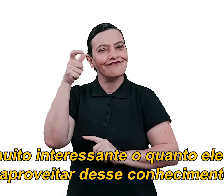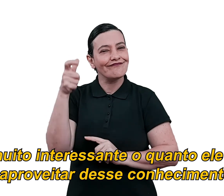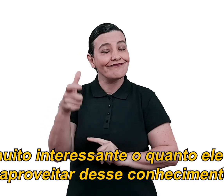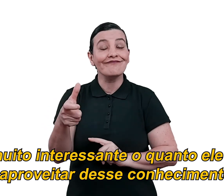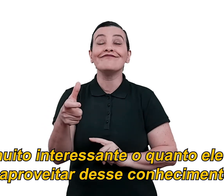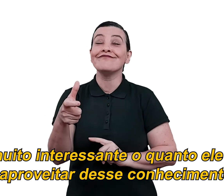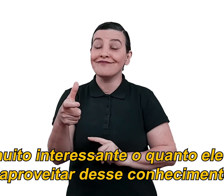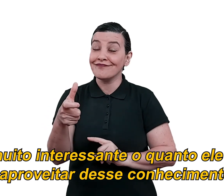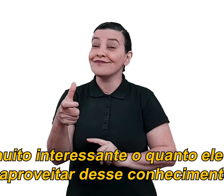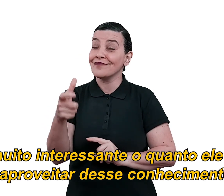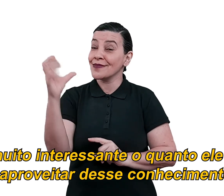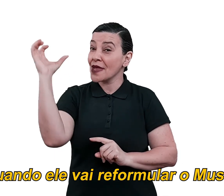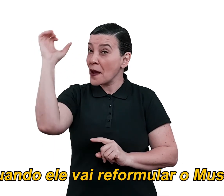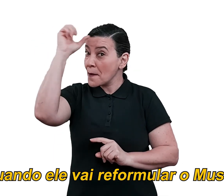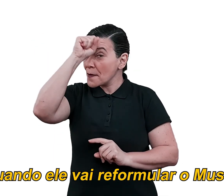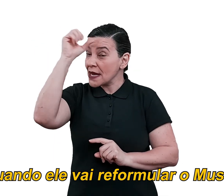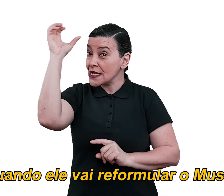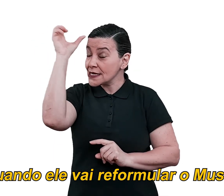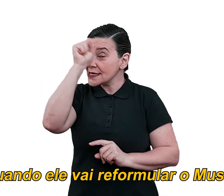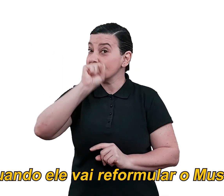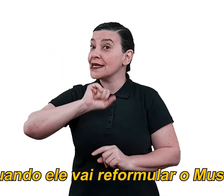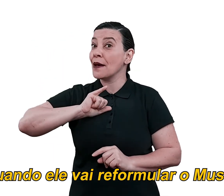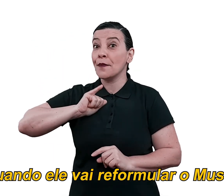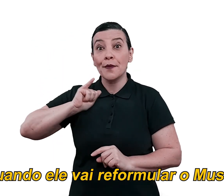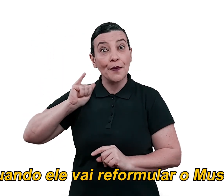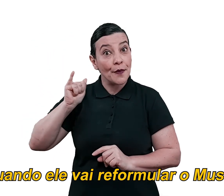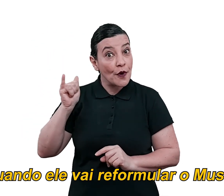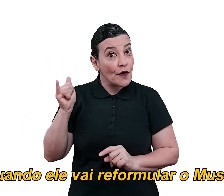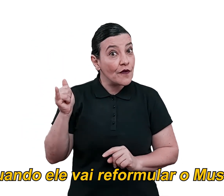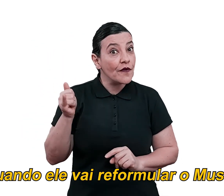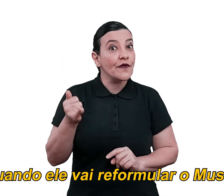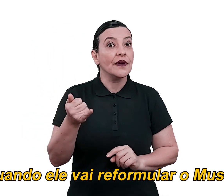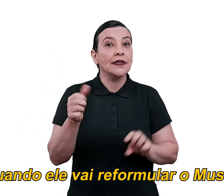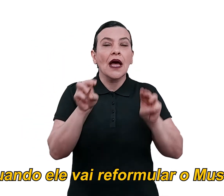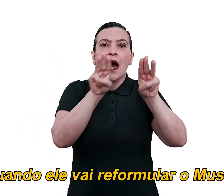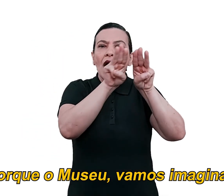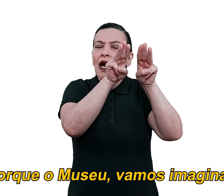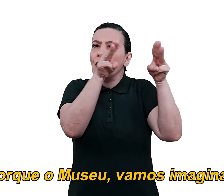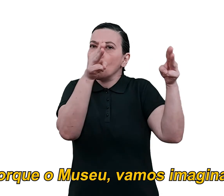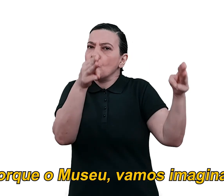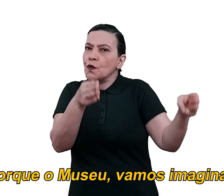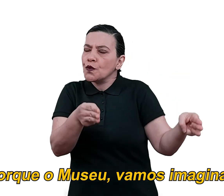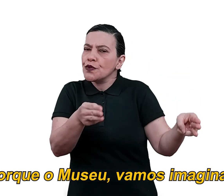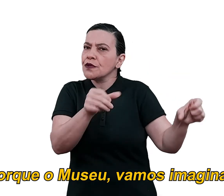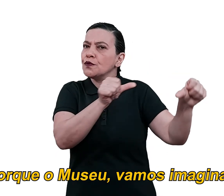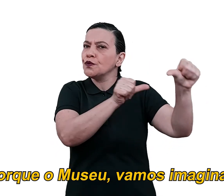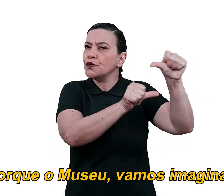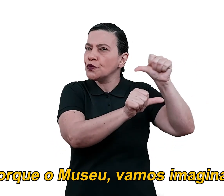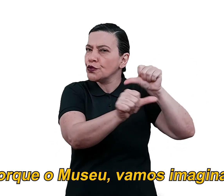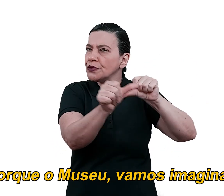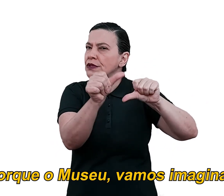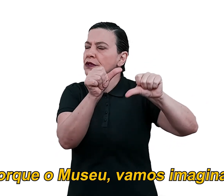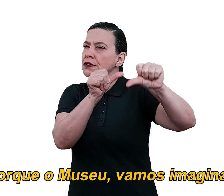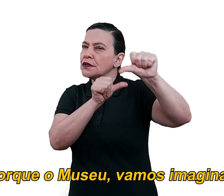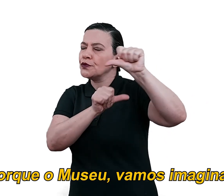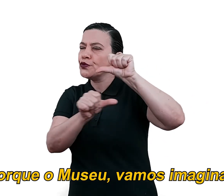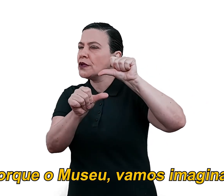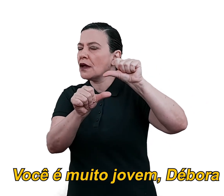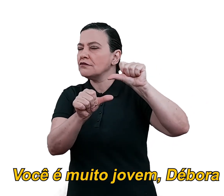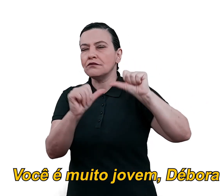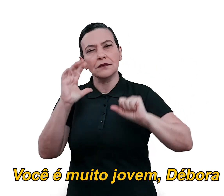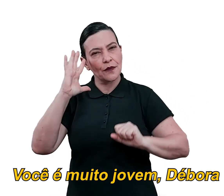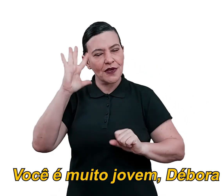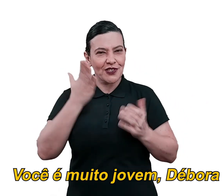vai se aproveitar desse conhecimento, né? Quando ele vai reformular o museu, porque o museu, vamos